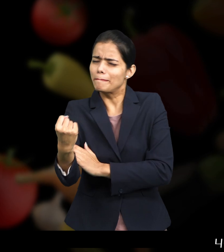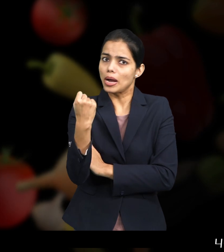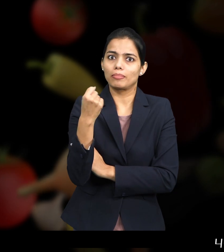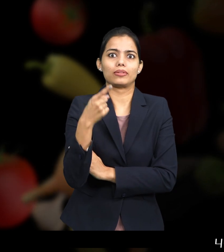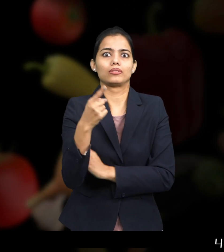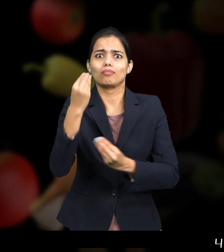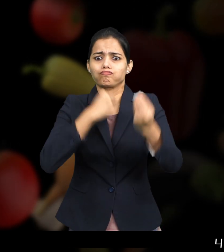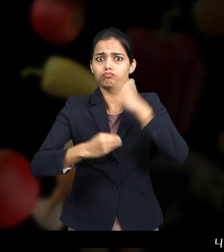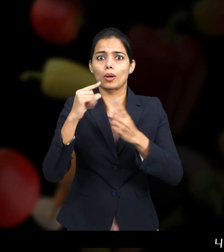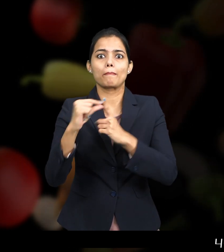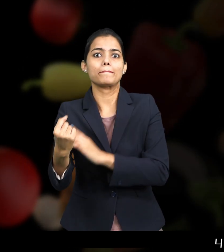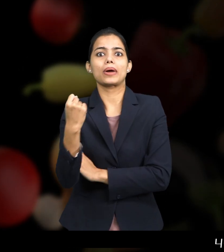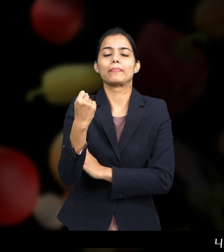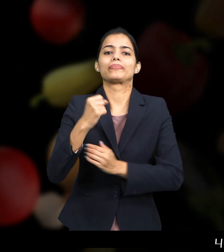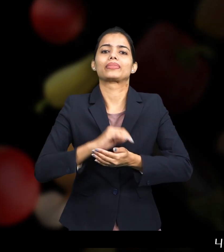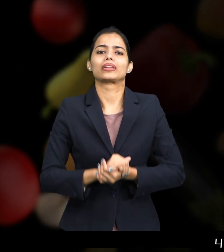புரதங்கள்,